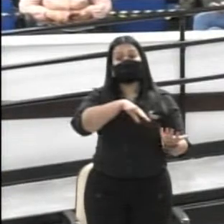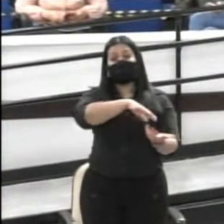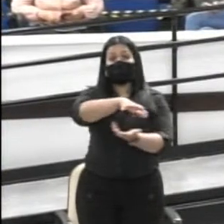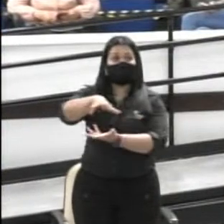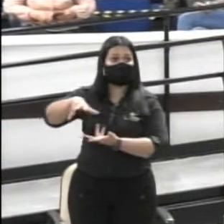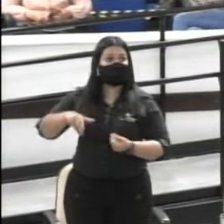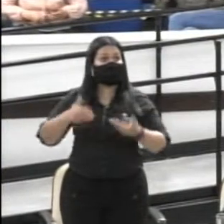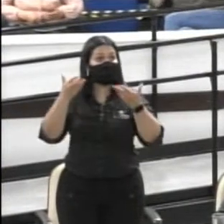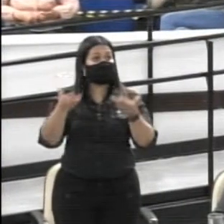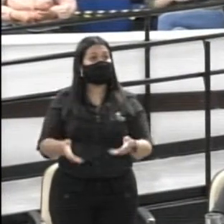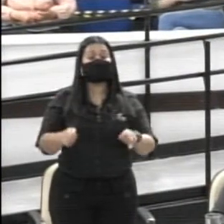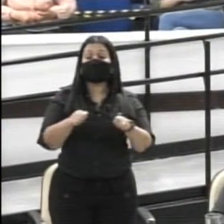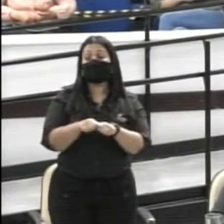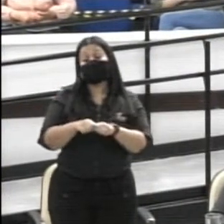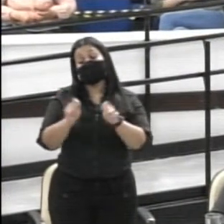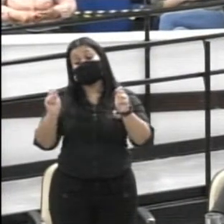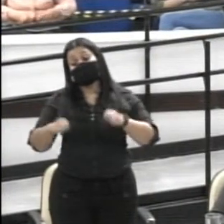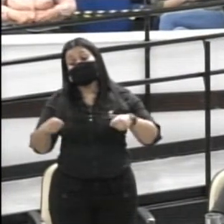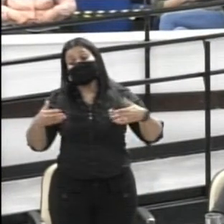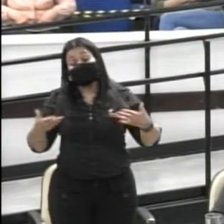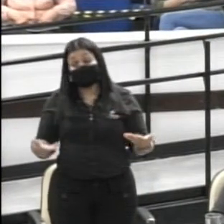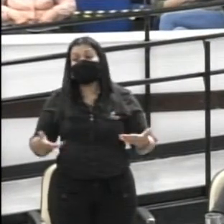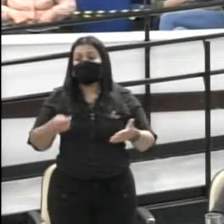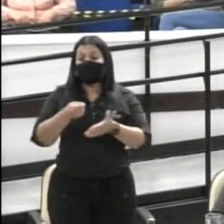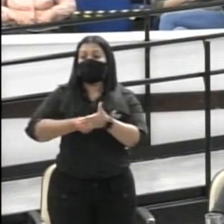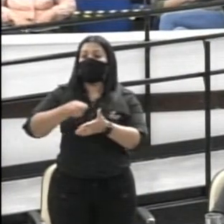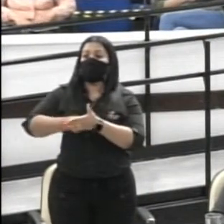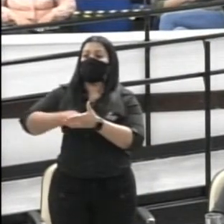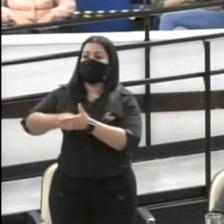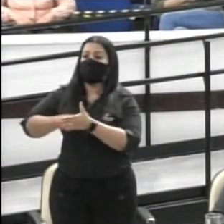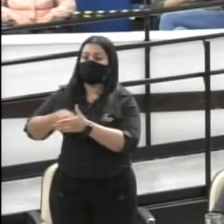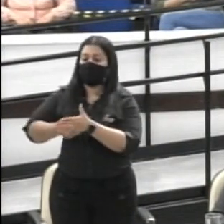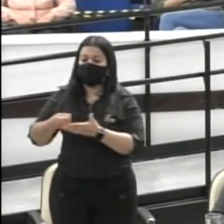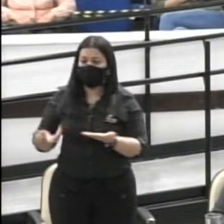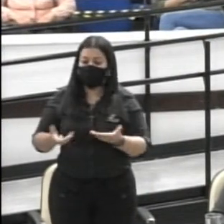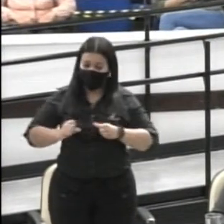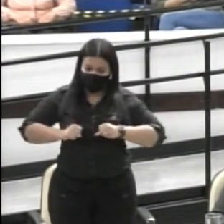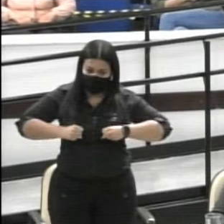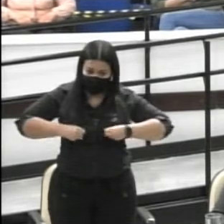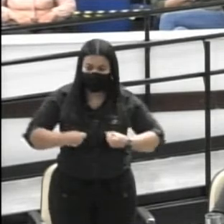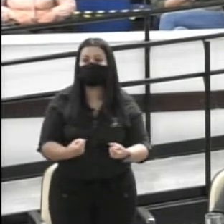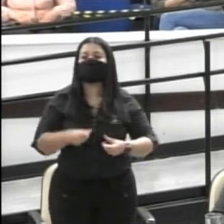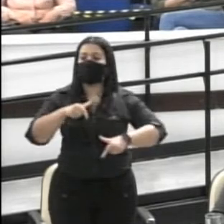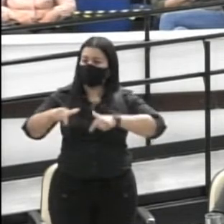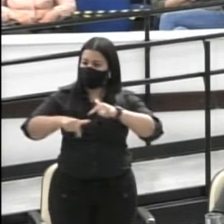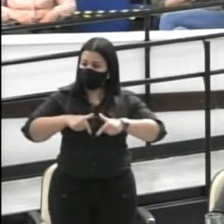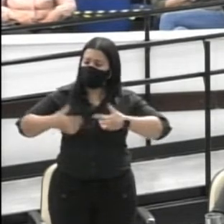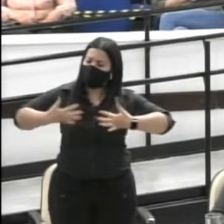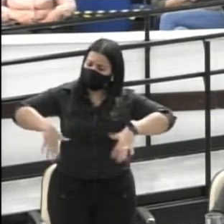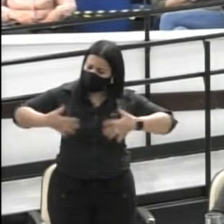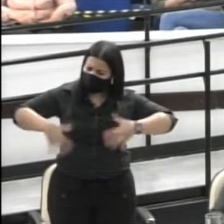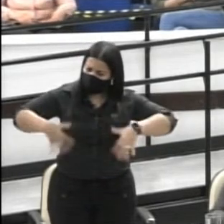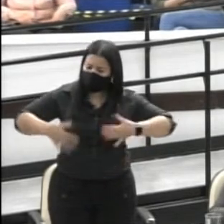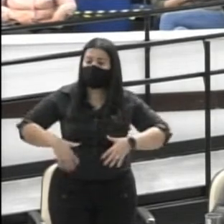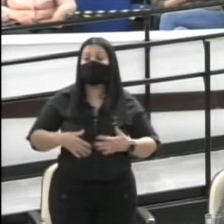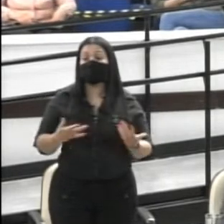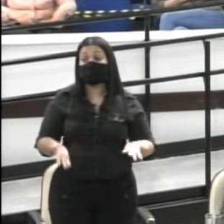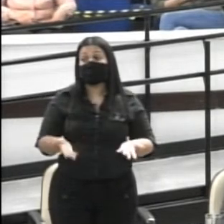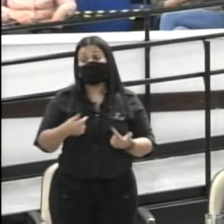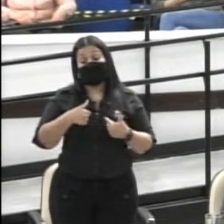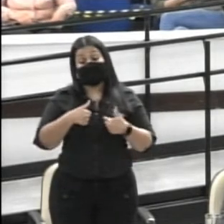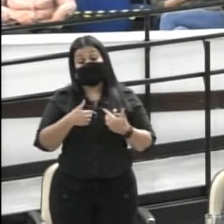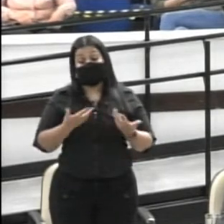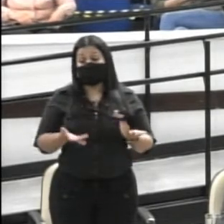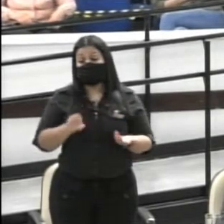tem feito o que pôde e lutado. A gente tem visto o esforço da senhora, o trabalho aí, a dedicação. Eu ainda não fui fazer